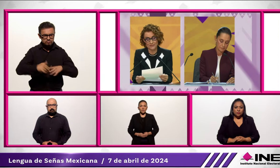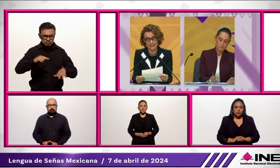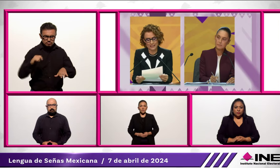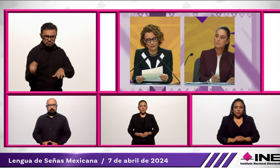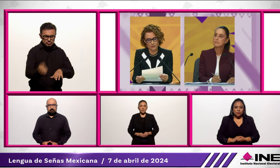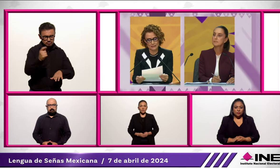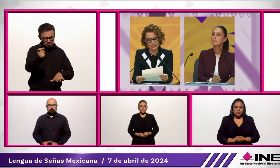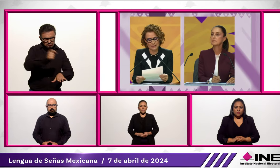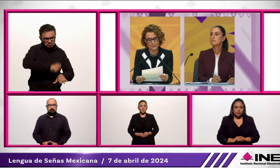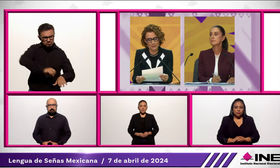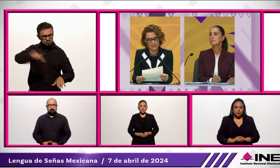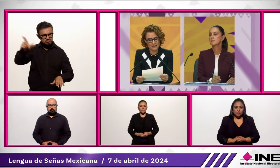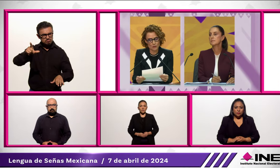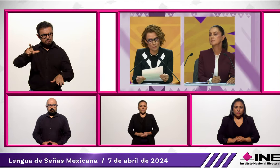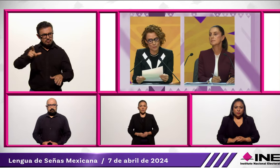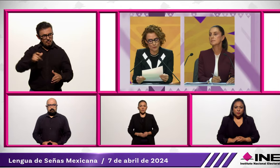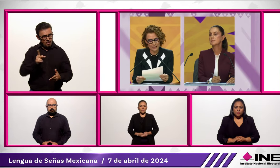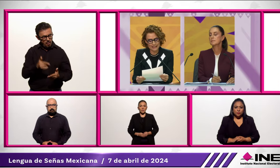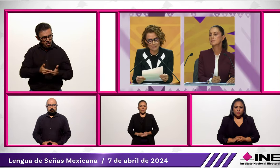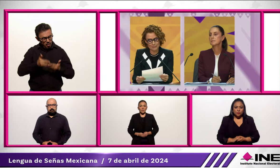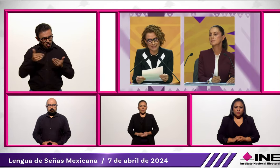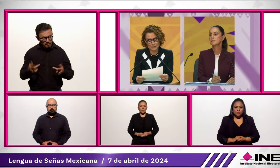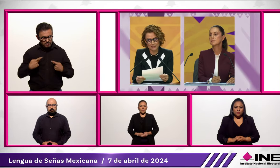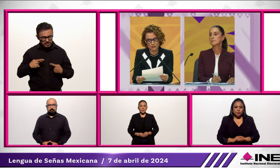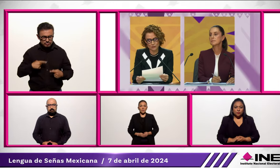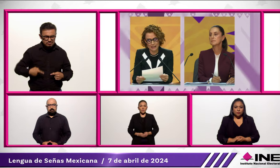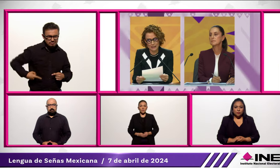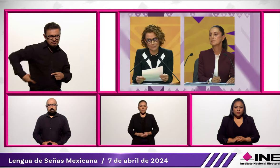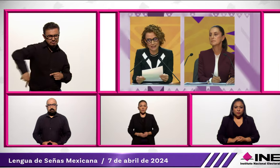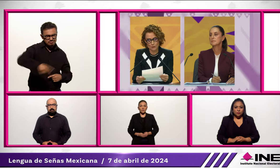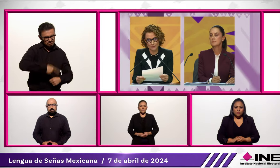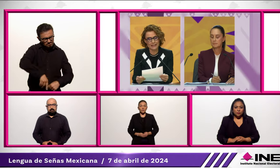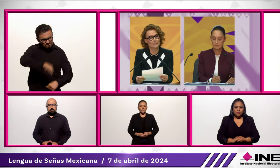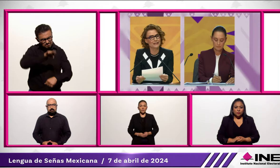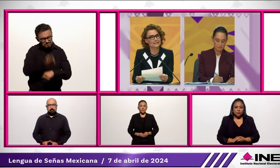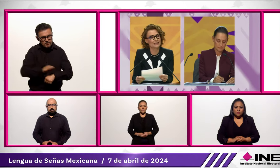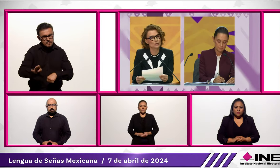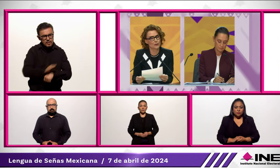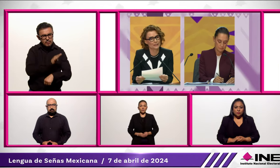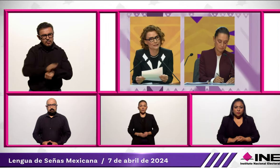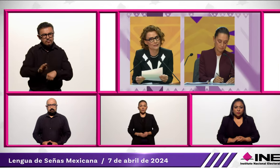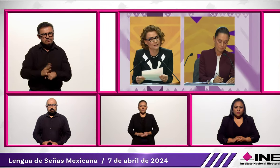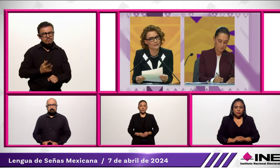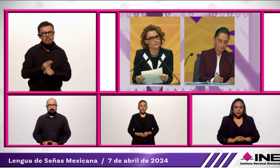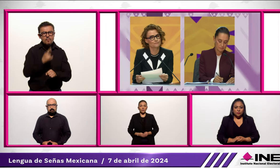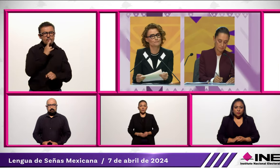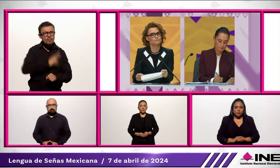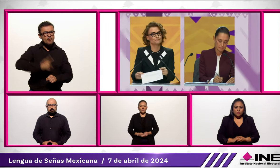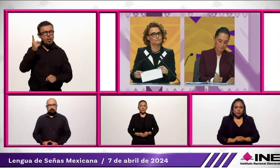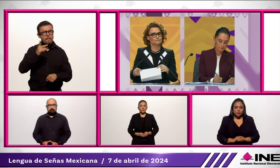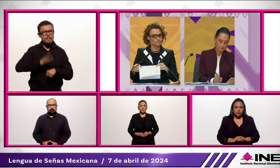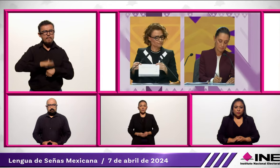los beneficiarios del sistema? ¿Y cómo podrían ampliar el personal para cubrir a más derechohabientes?